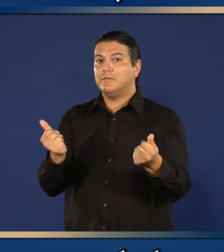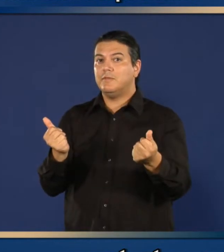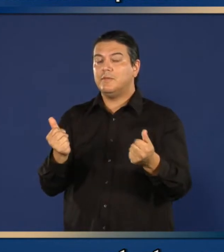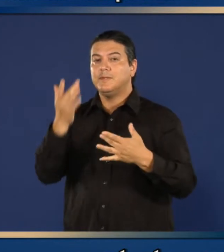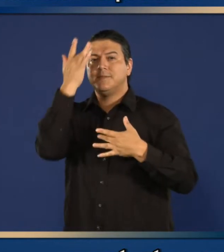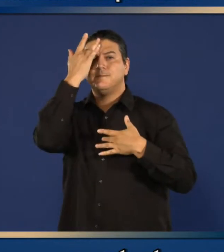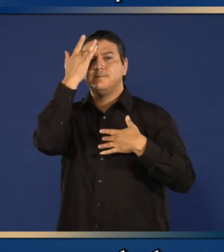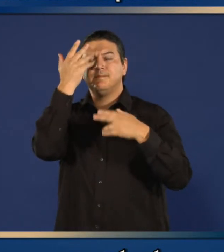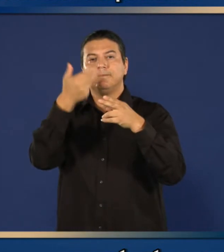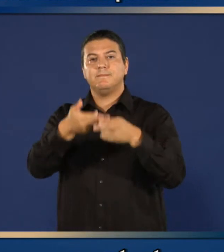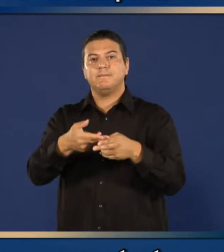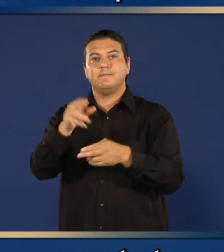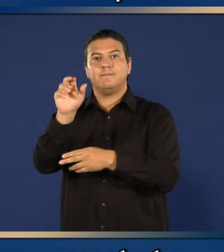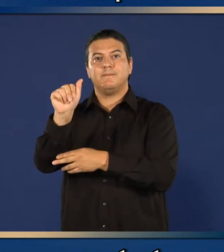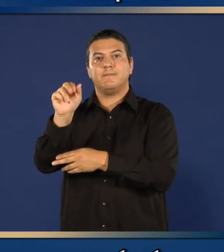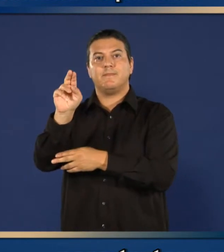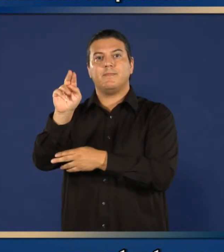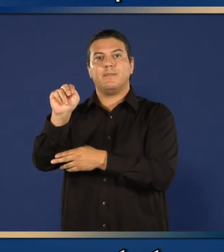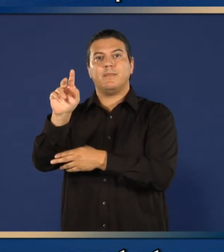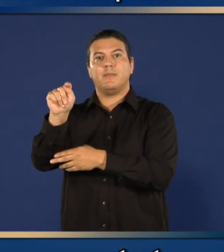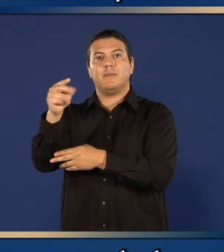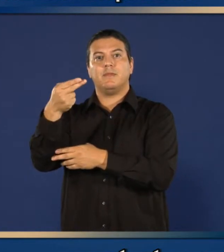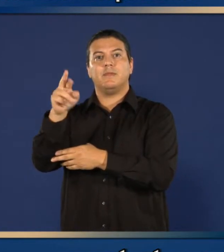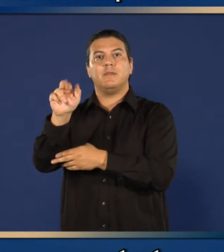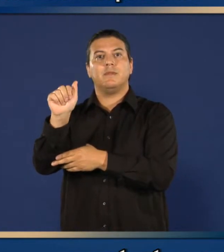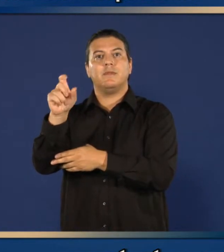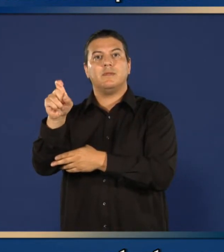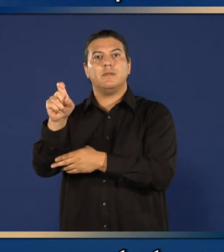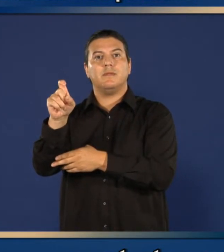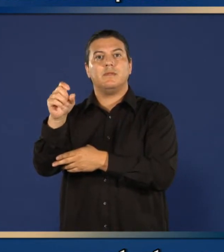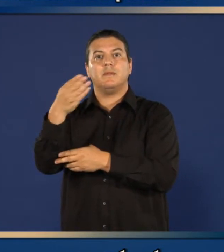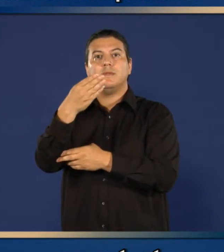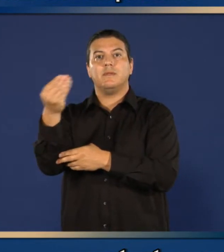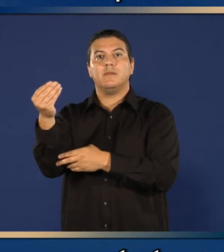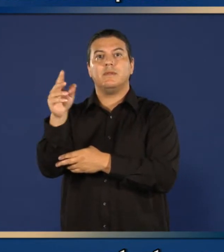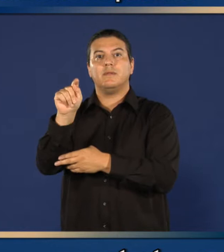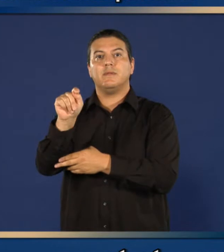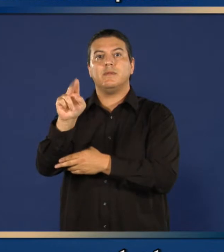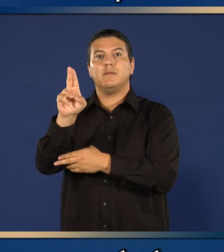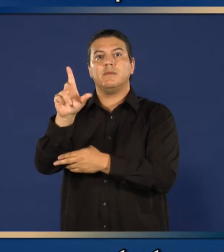de drogas ántrax y la tularemia